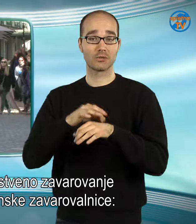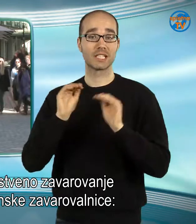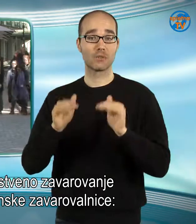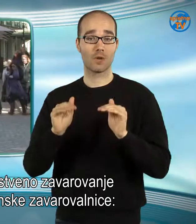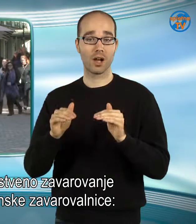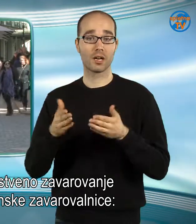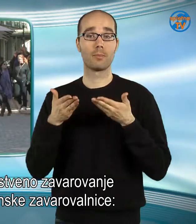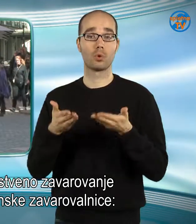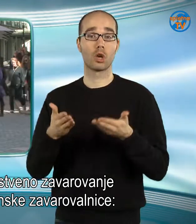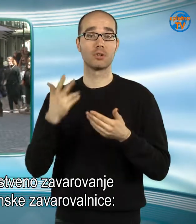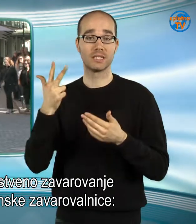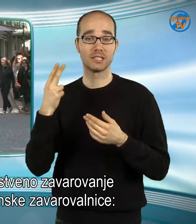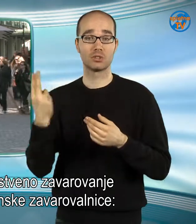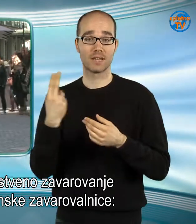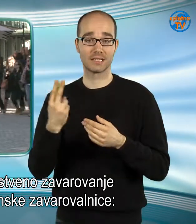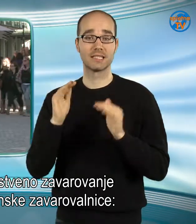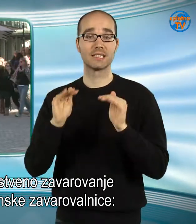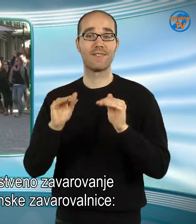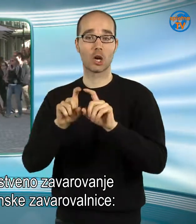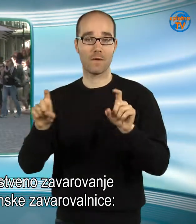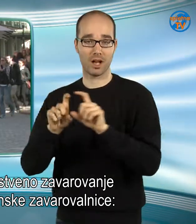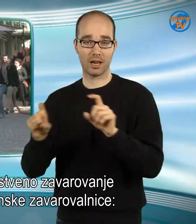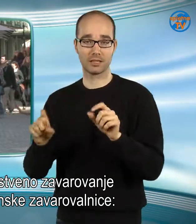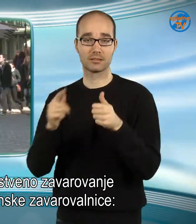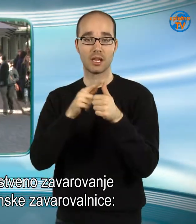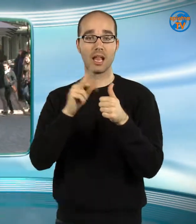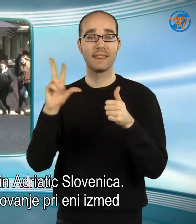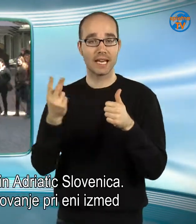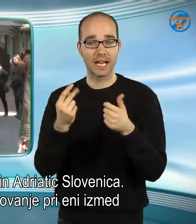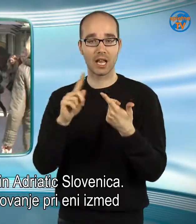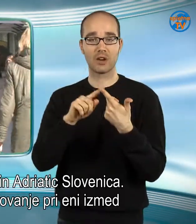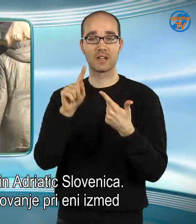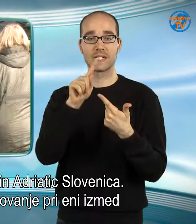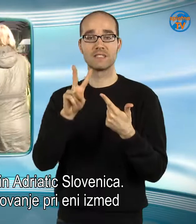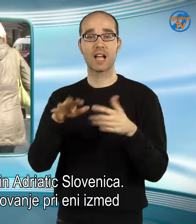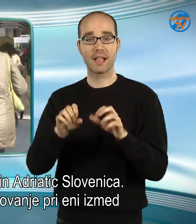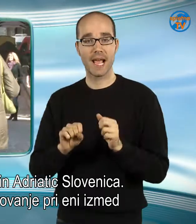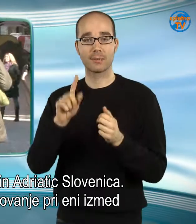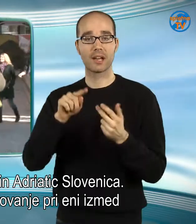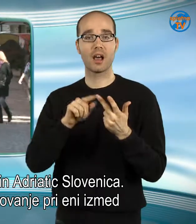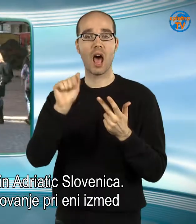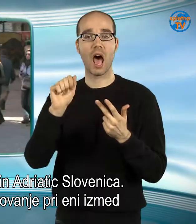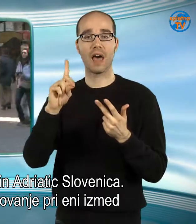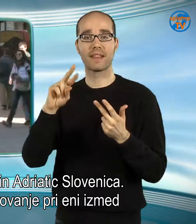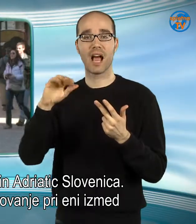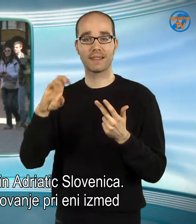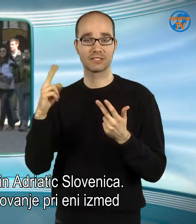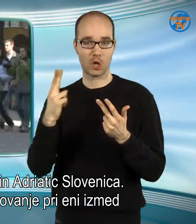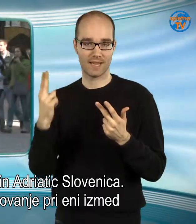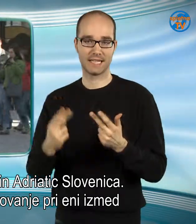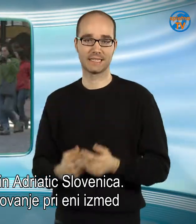Dopolnilno zdravstveno zavarovanje ponujajo 3 slovenske zavarovalnice: Triglav, Vzajemna